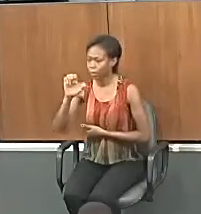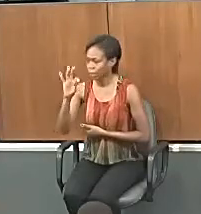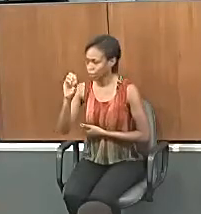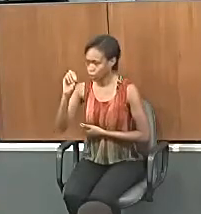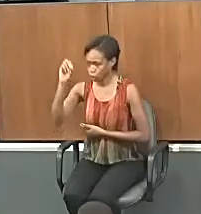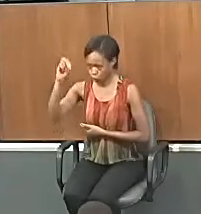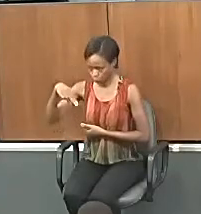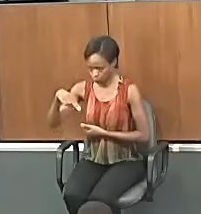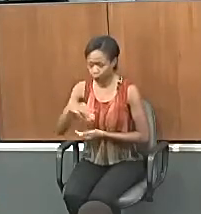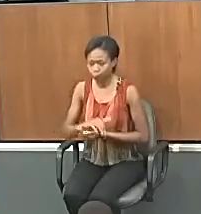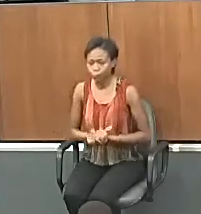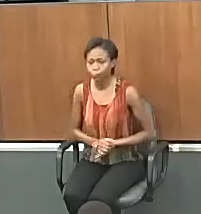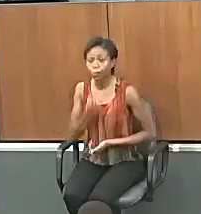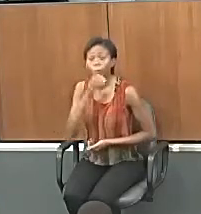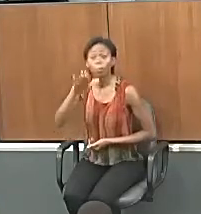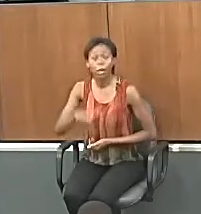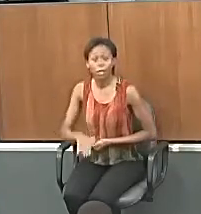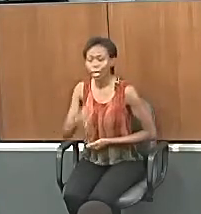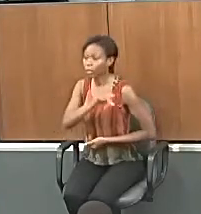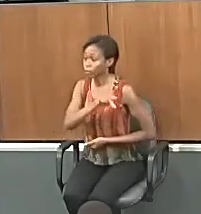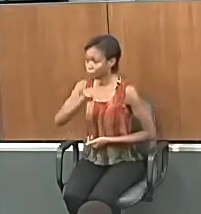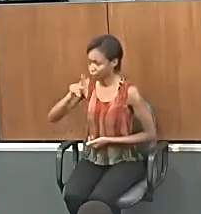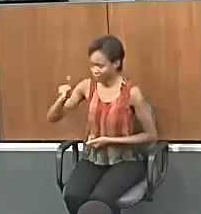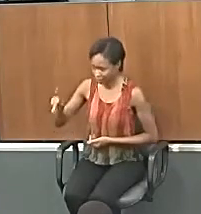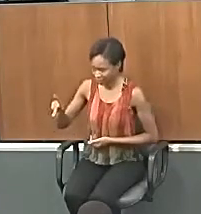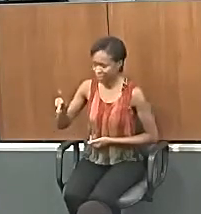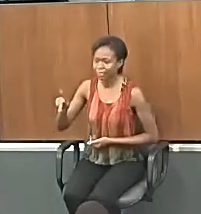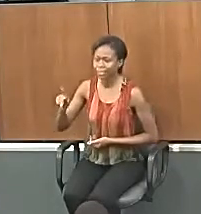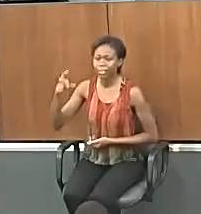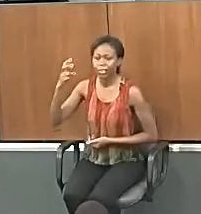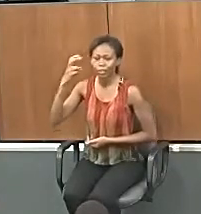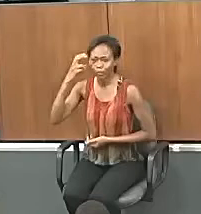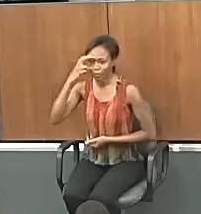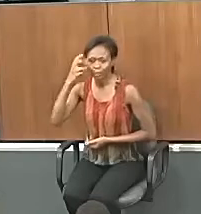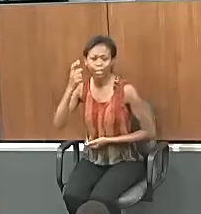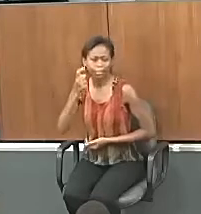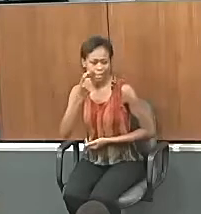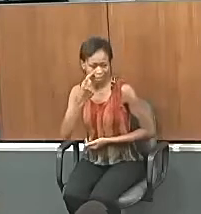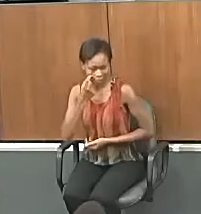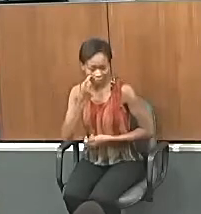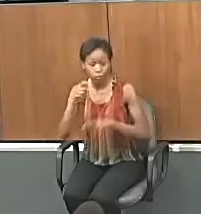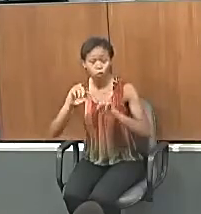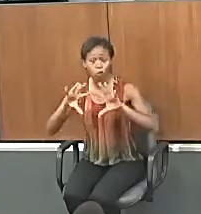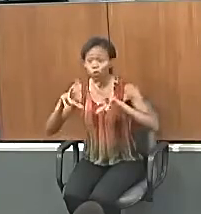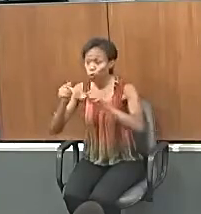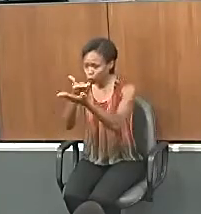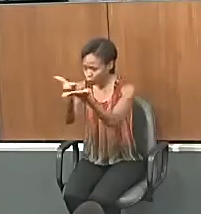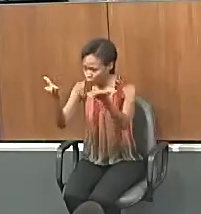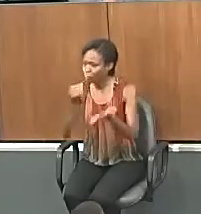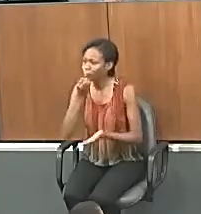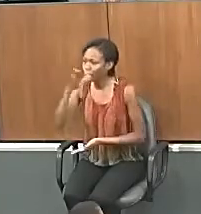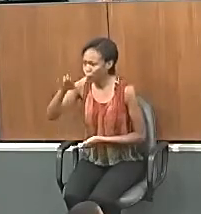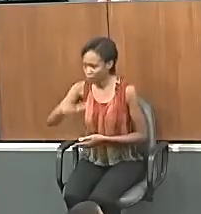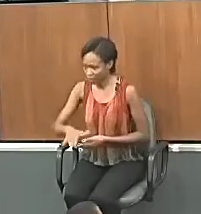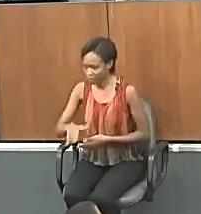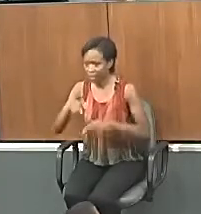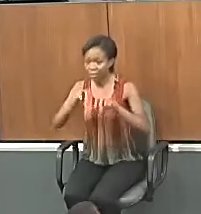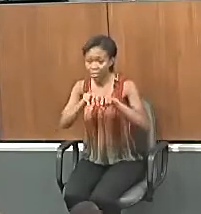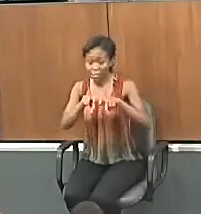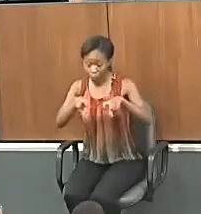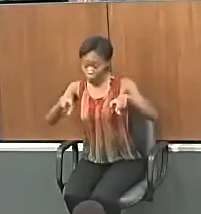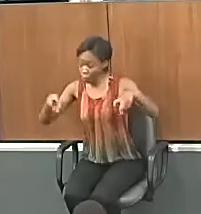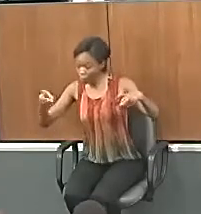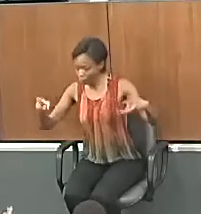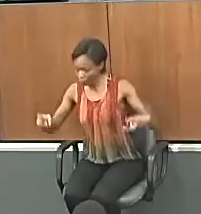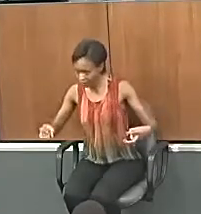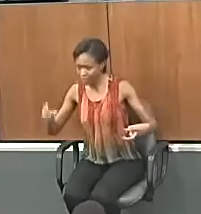boa tarde sou presentes fm boa tarde a todos aqueles que estão na mesa que são